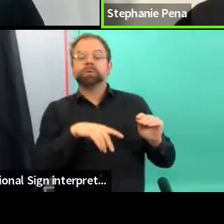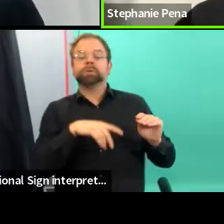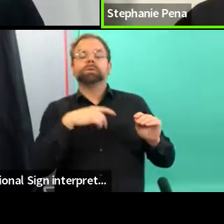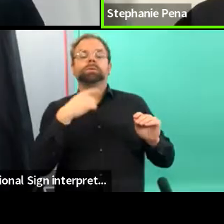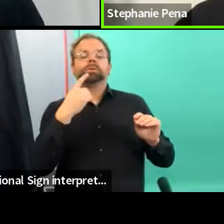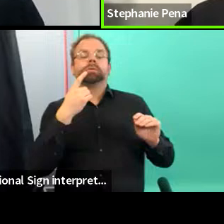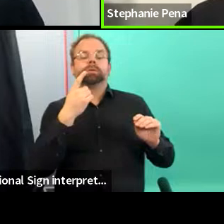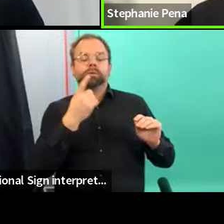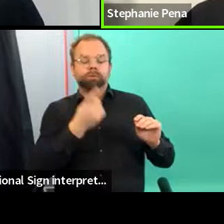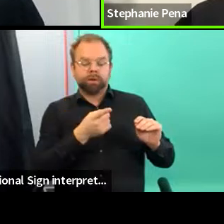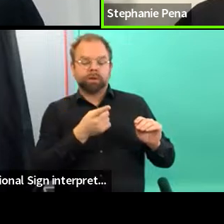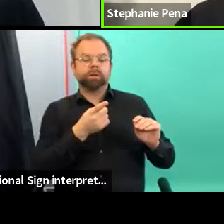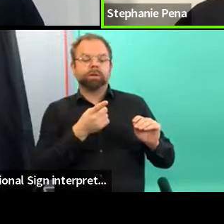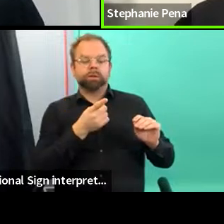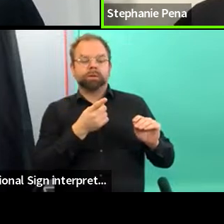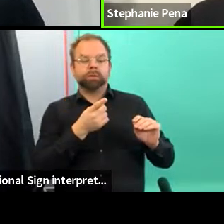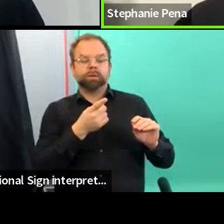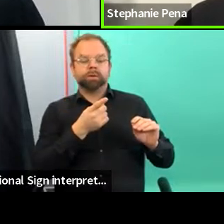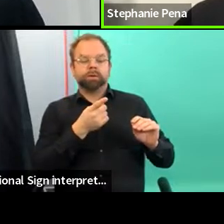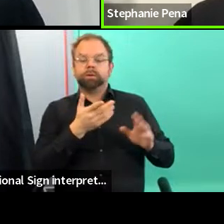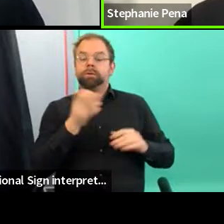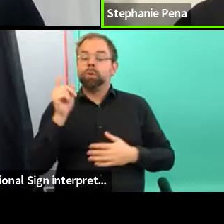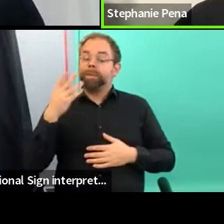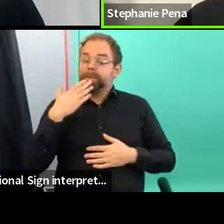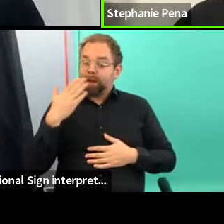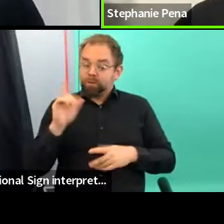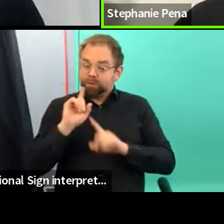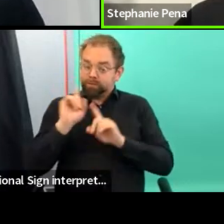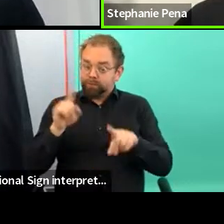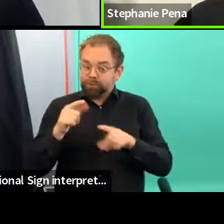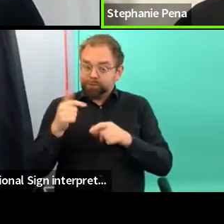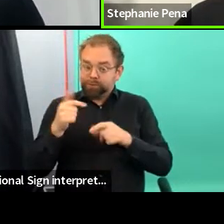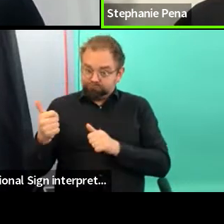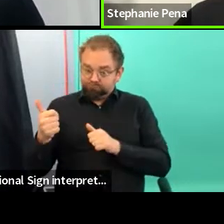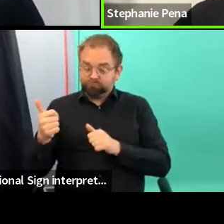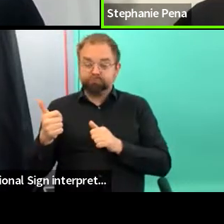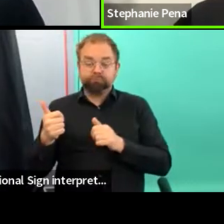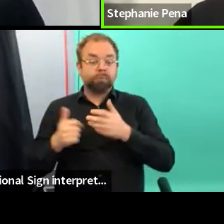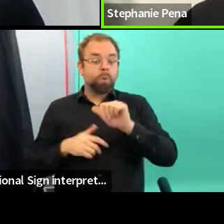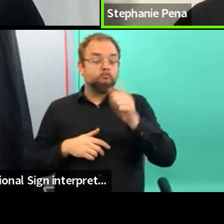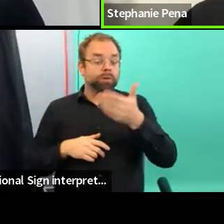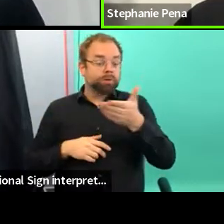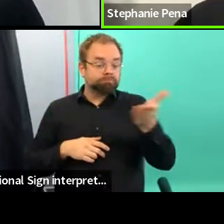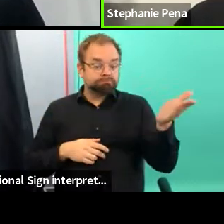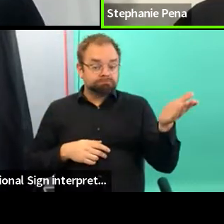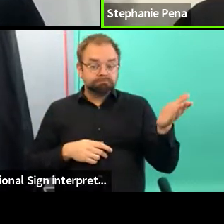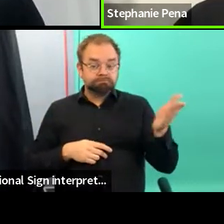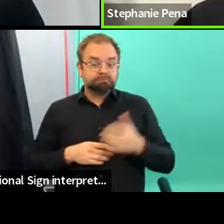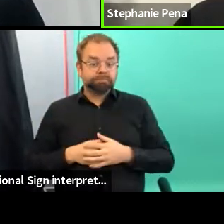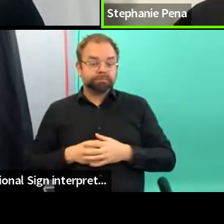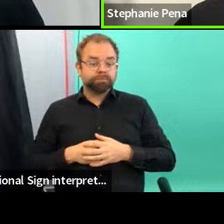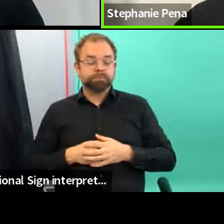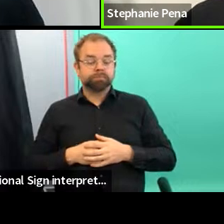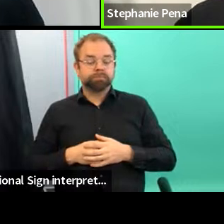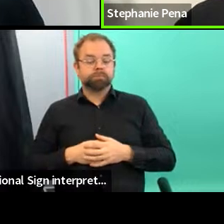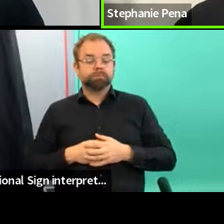who would like to respond, please have an opportunity to.